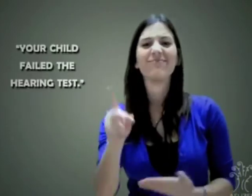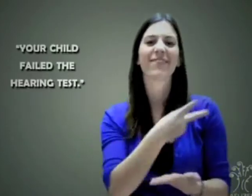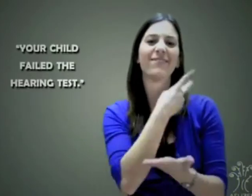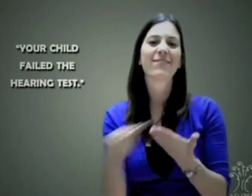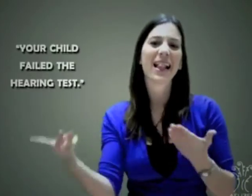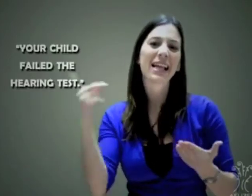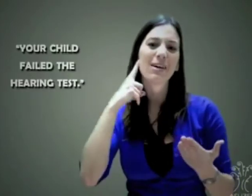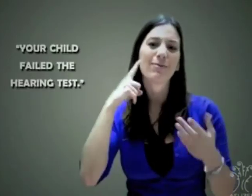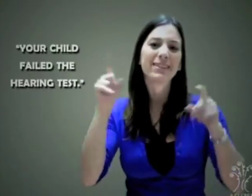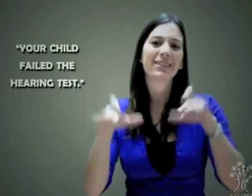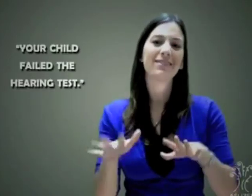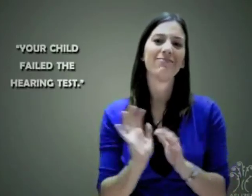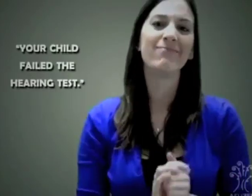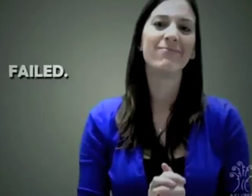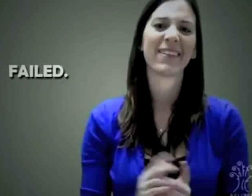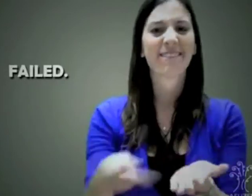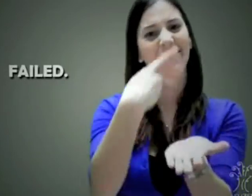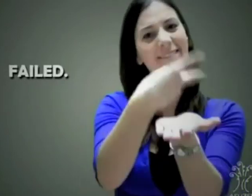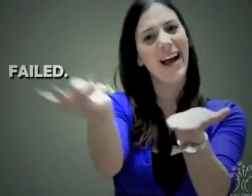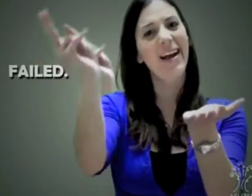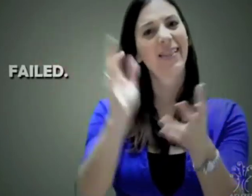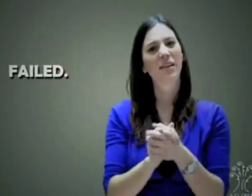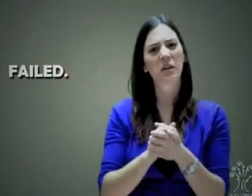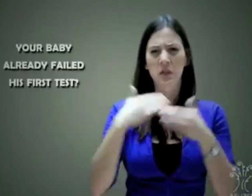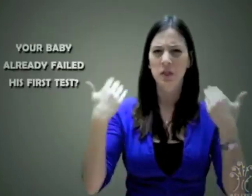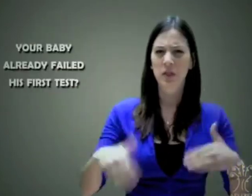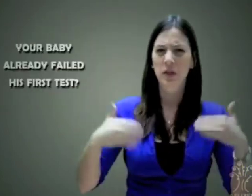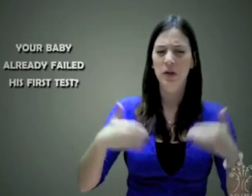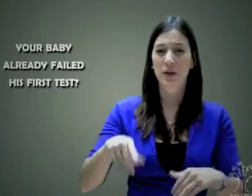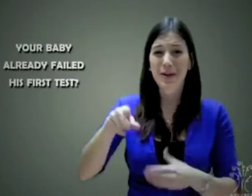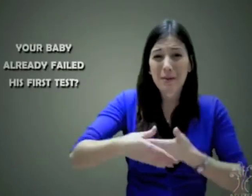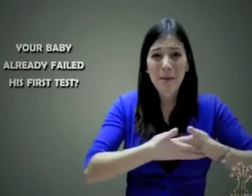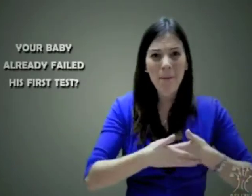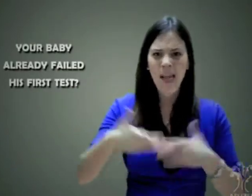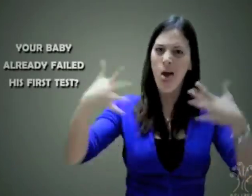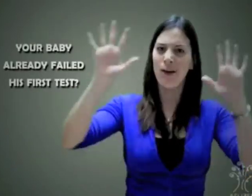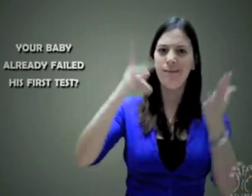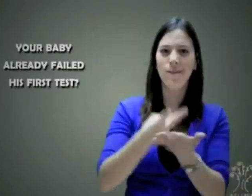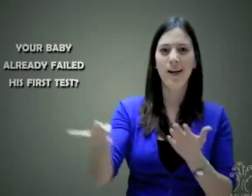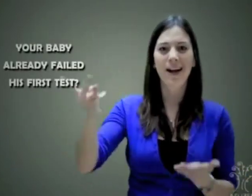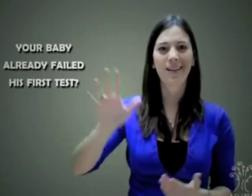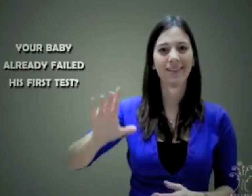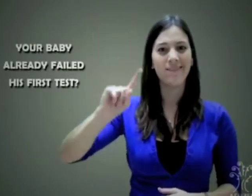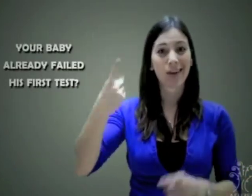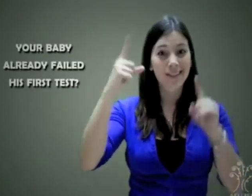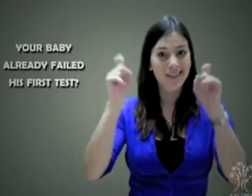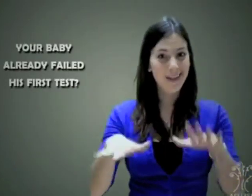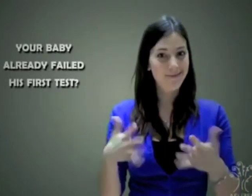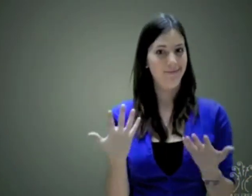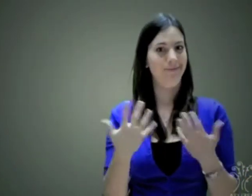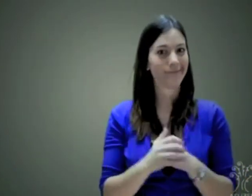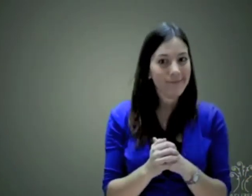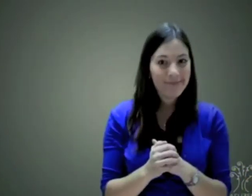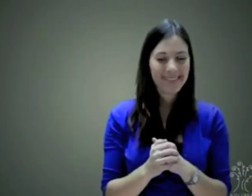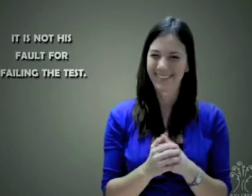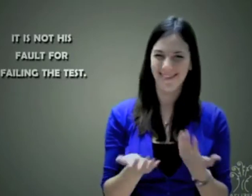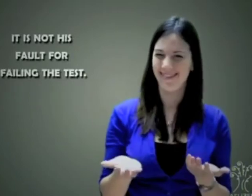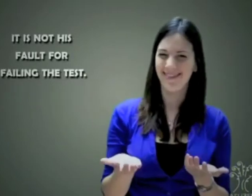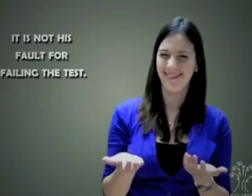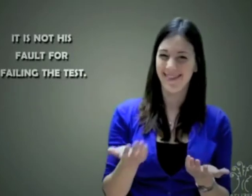audiencia. Esta frase indica que su hijo tiene la culpa de no pasar el examen. No es culpa de su hijo. No pasar es un